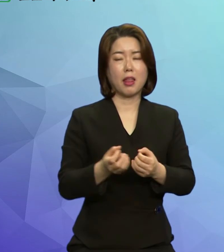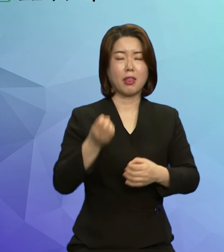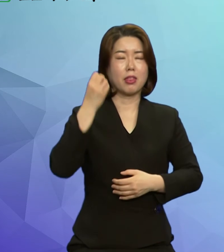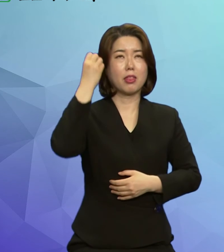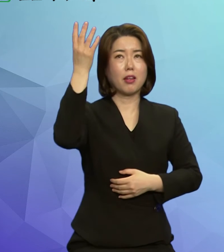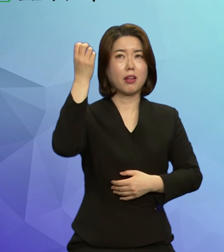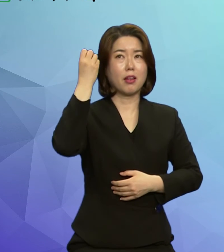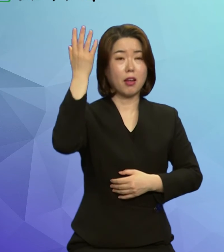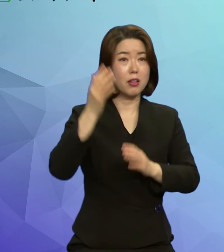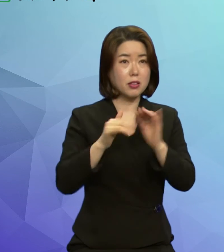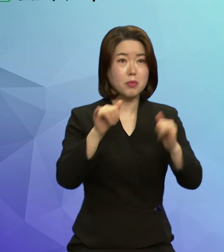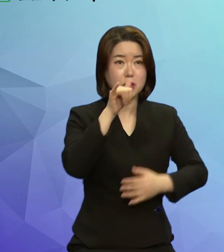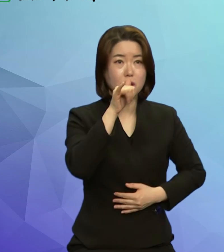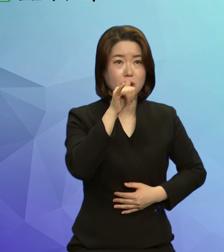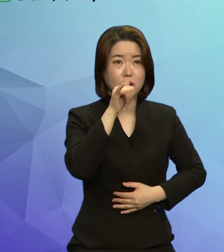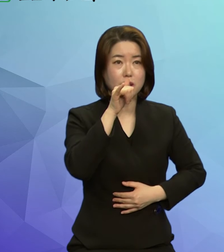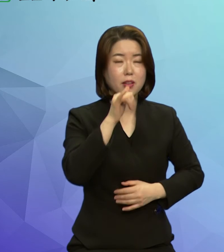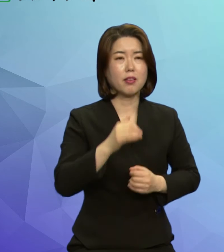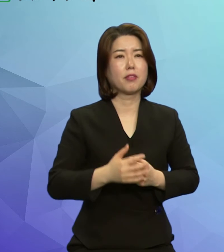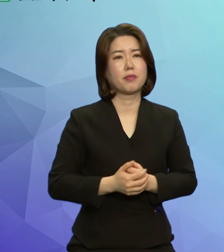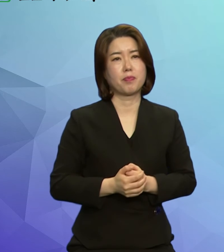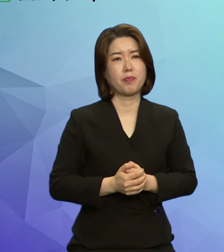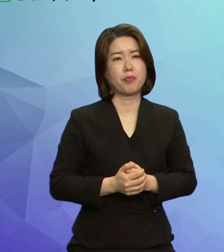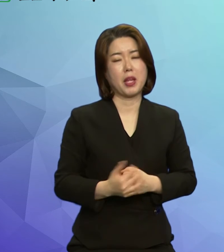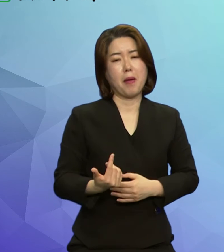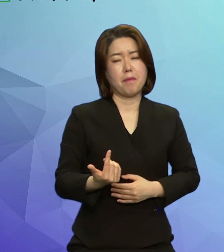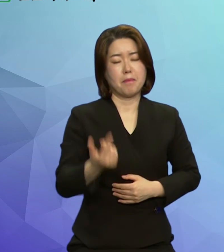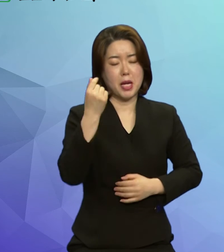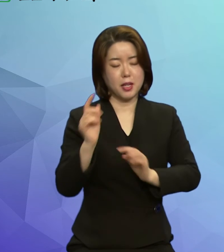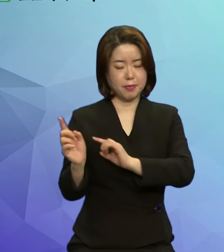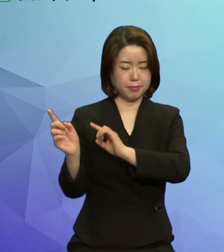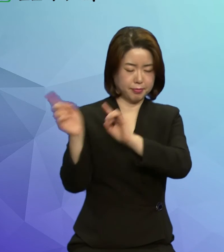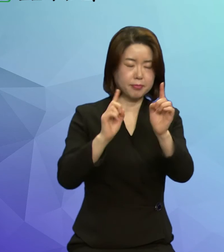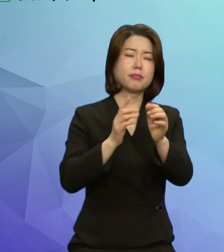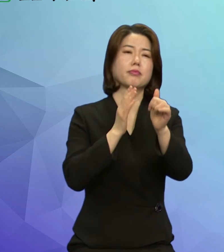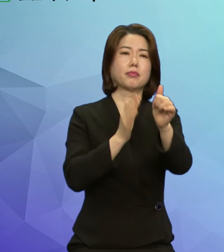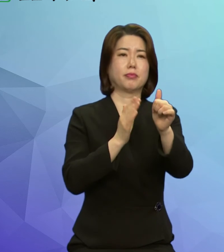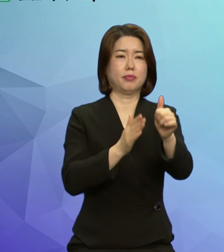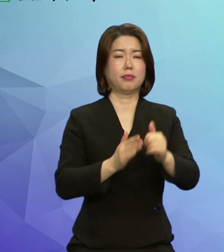다 잃어버린 사람 있습니까? 속히 회복하셔야 돼요.